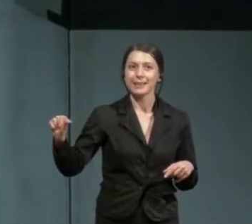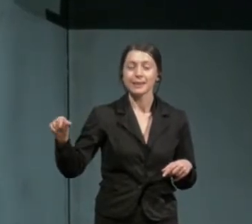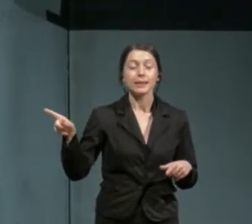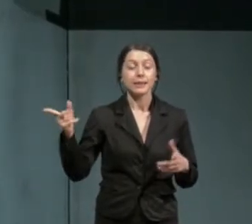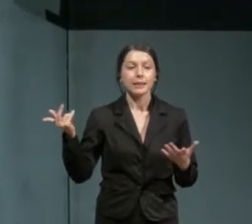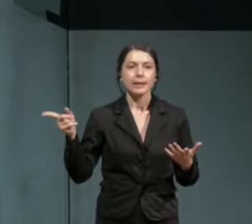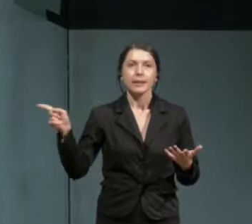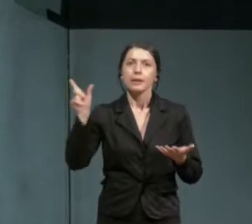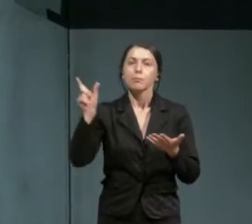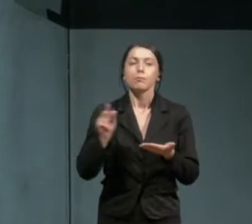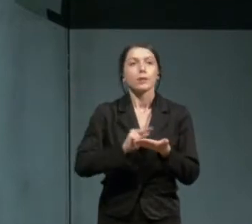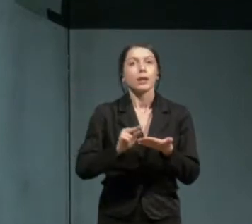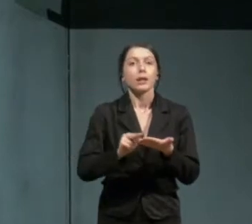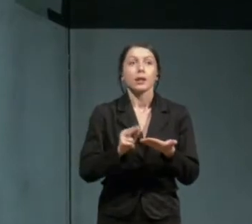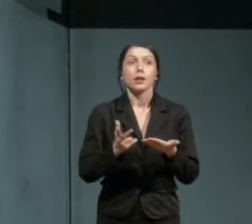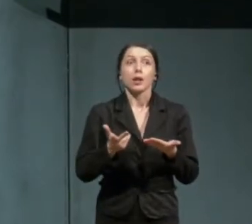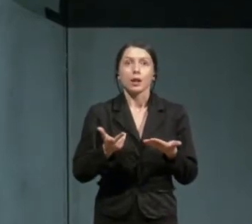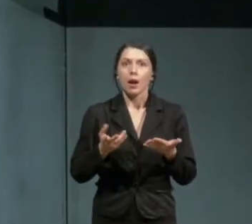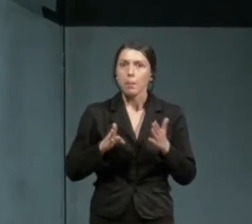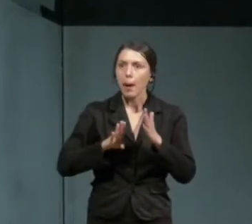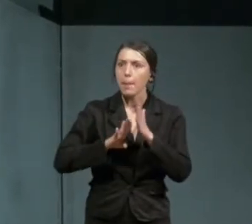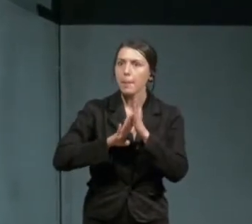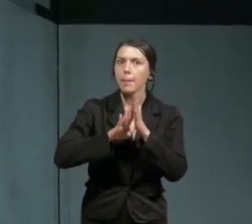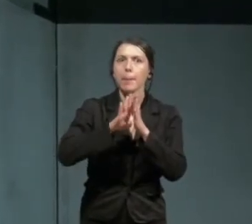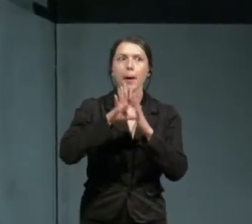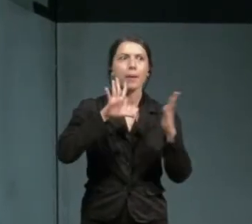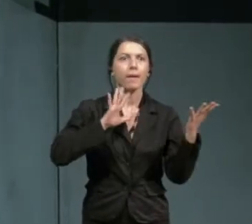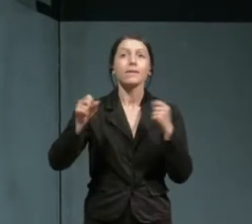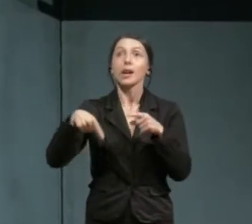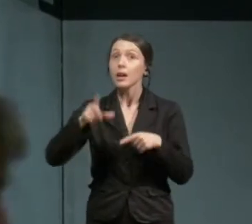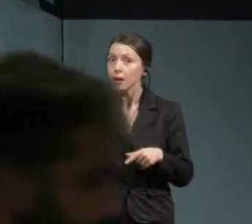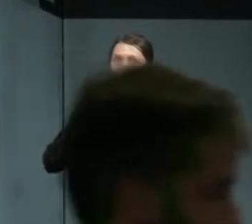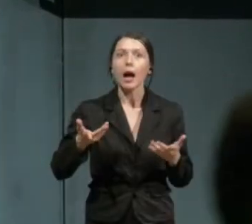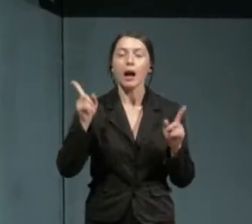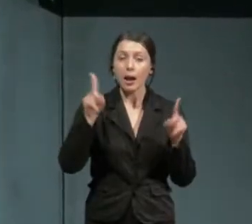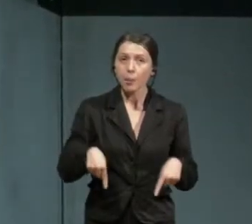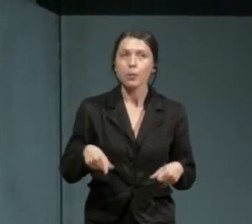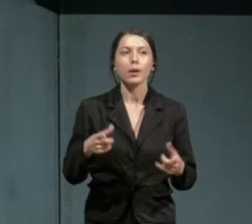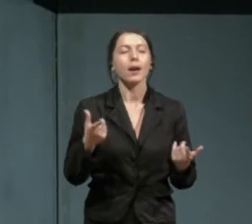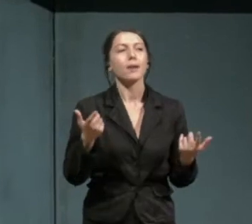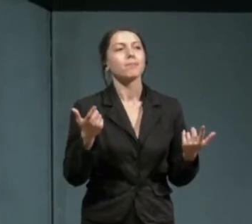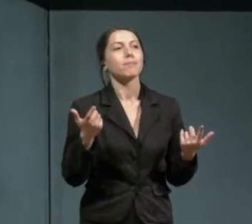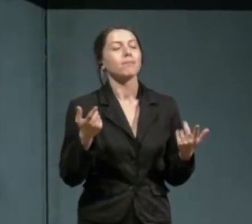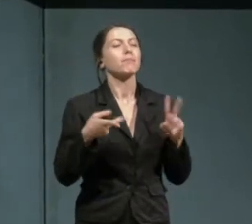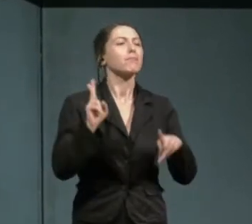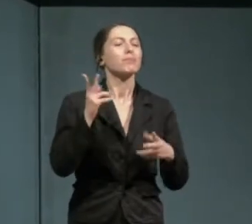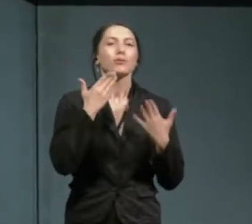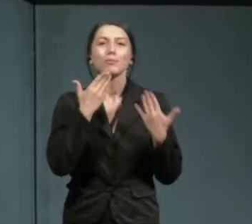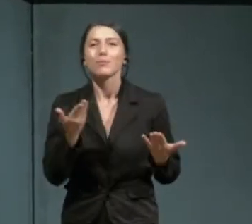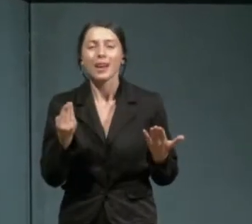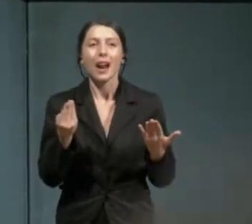diciamo a un successo crescente e sempre più apprezzata qui in italia soprattutto grazie ai suoi due